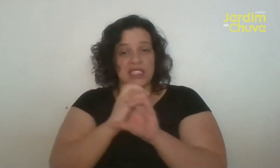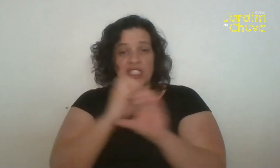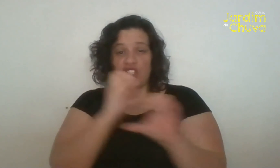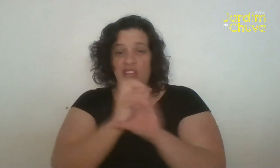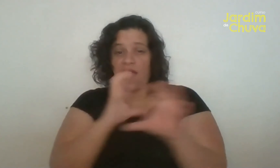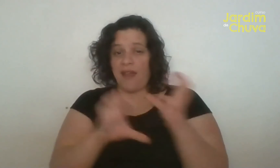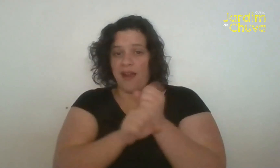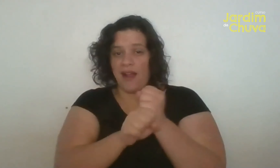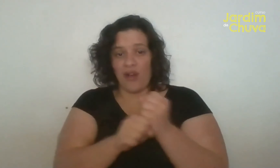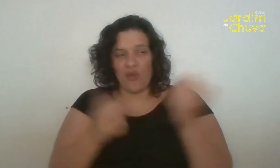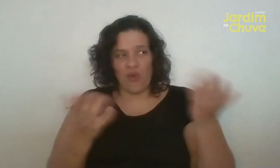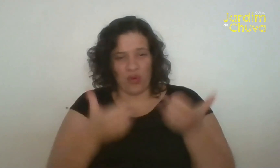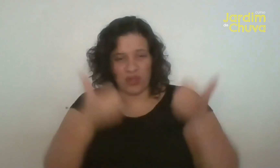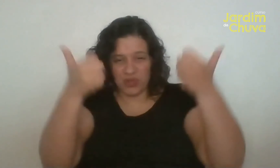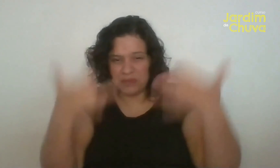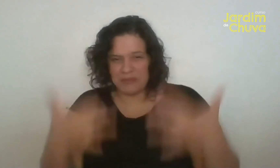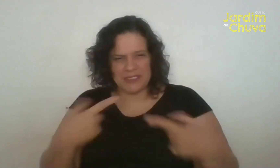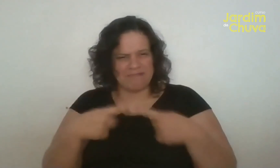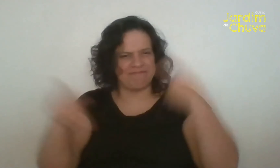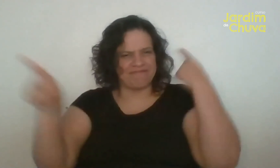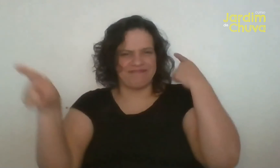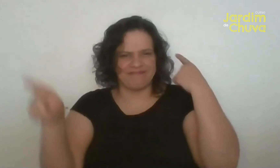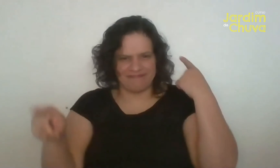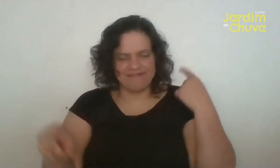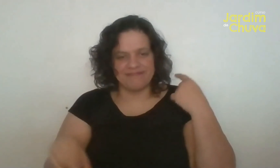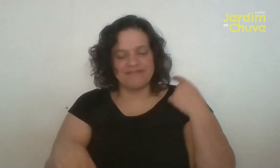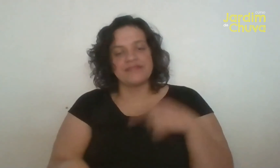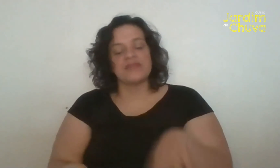aqui da proposta global,